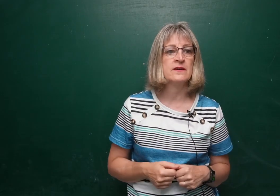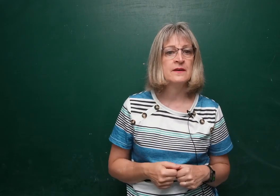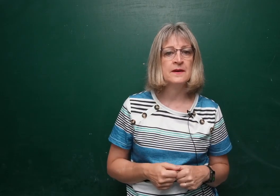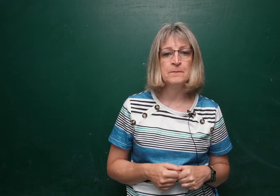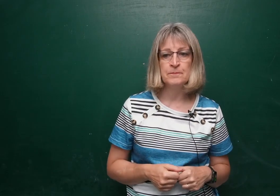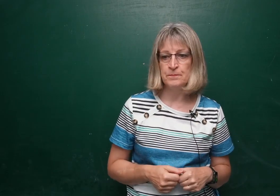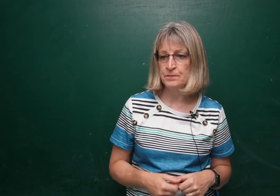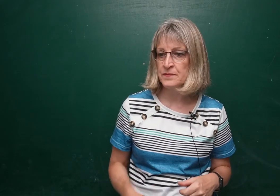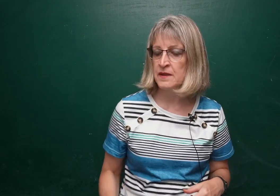hein? Voilà.